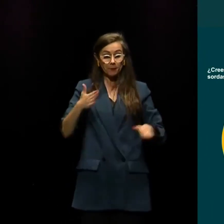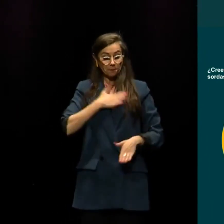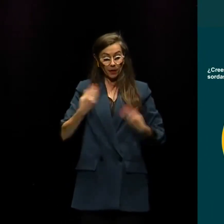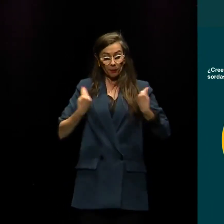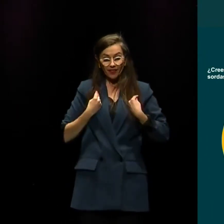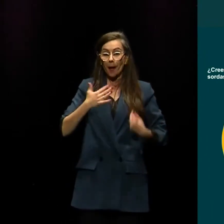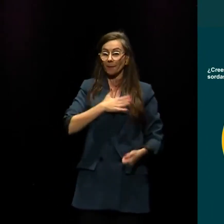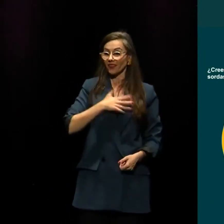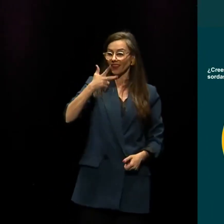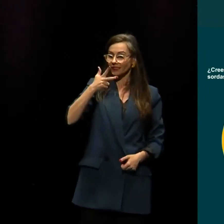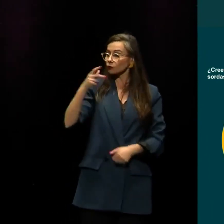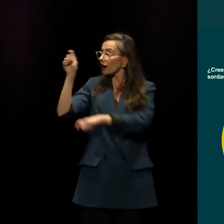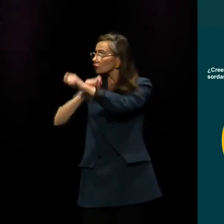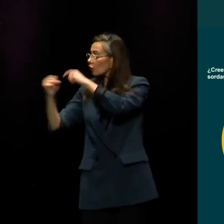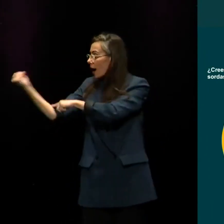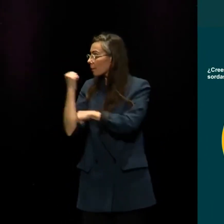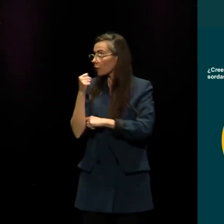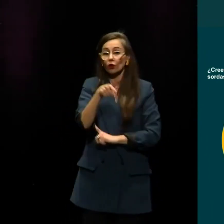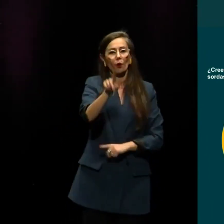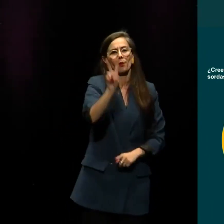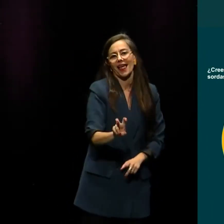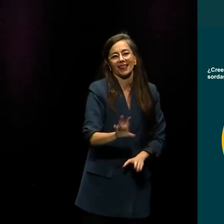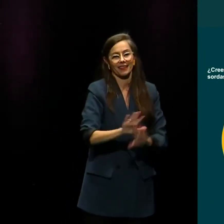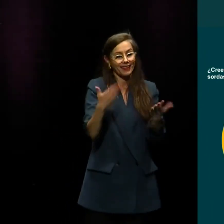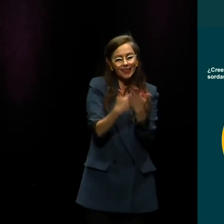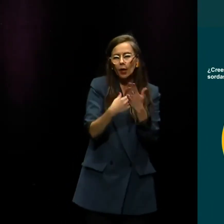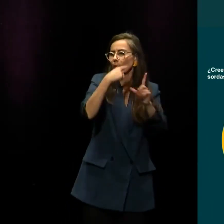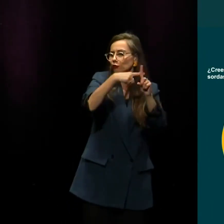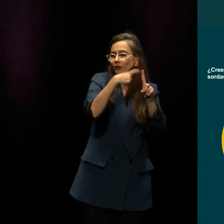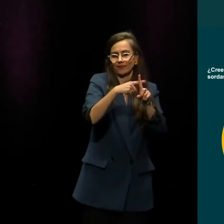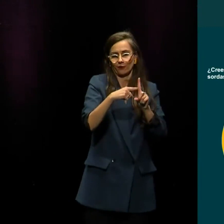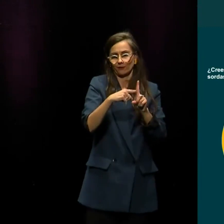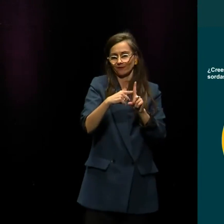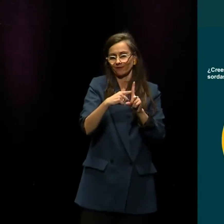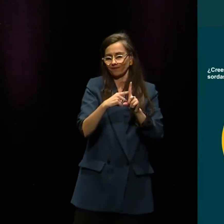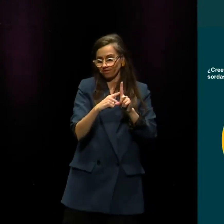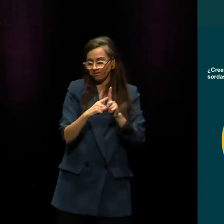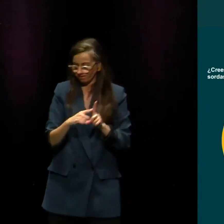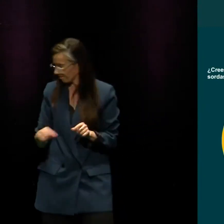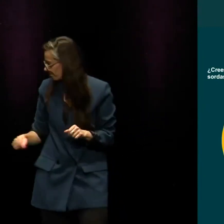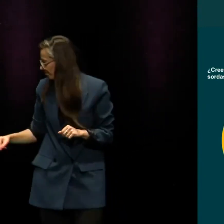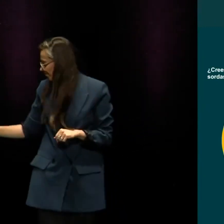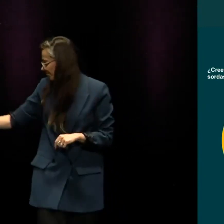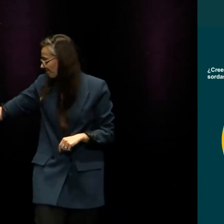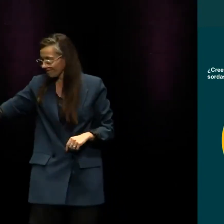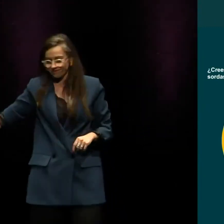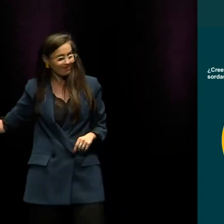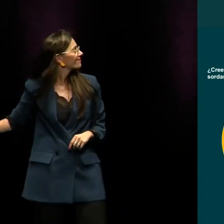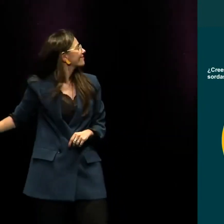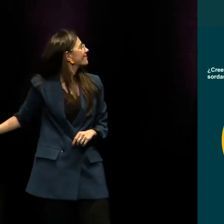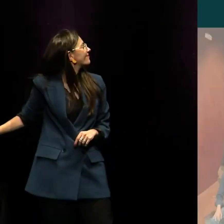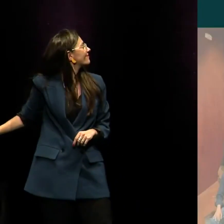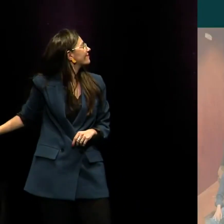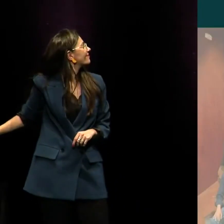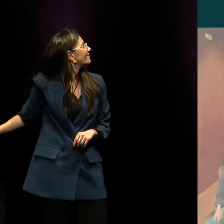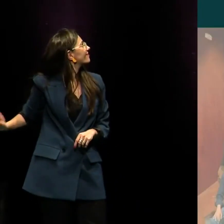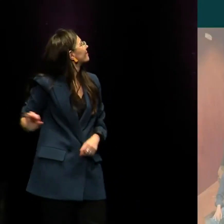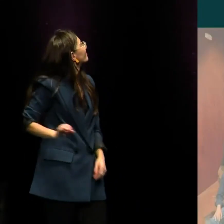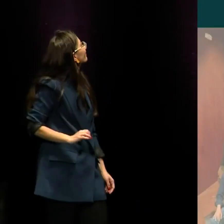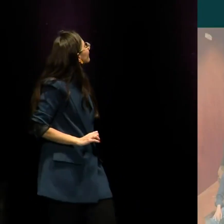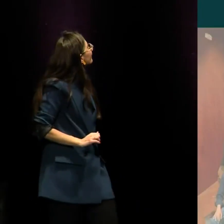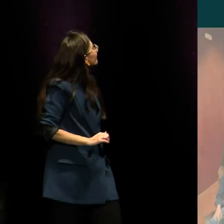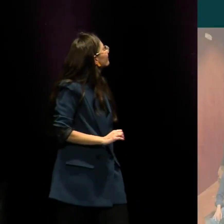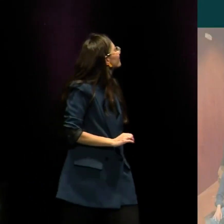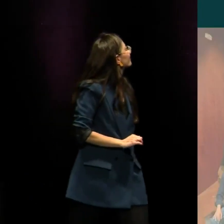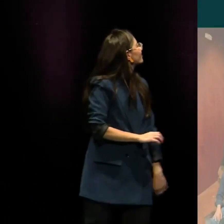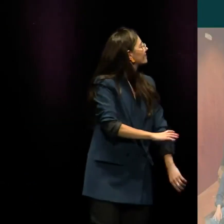asociaciones han hecho una aportación muy positiva durante ese tiempo a las personas sordas. Esas respuestas positivas para